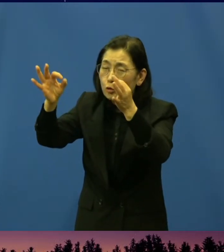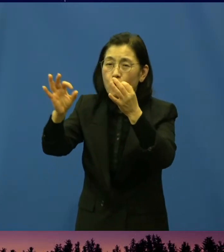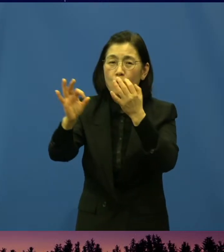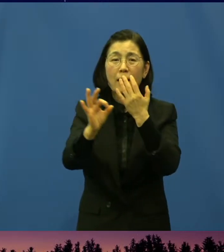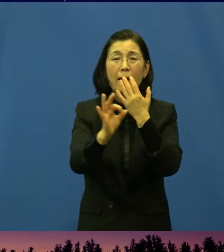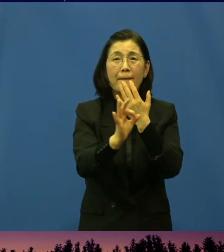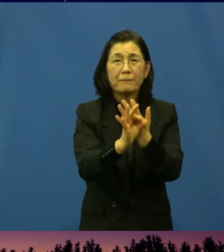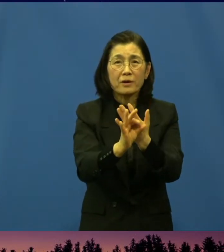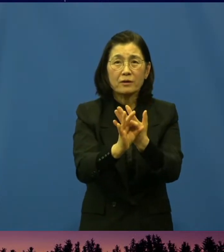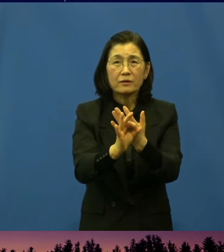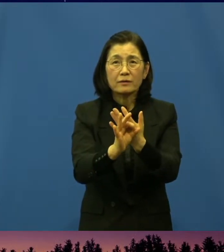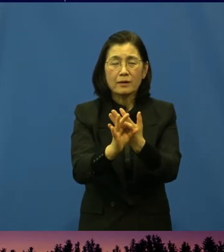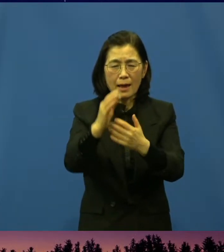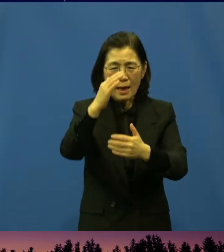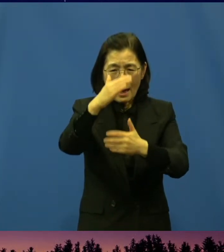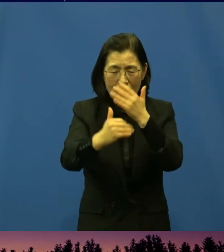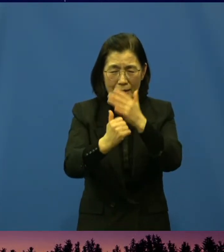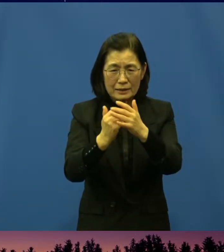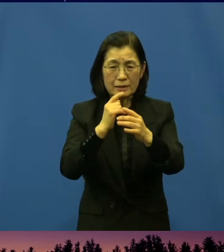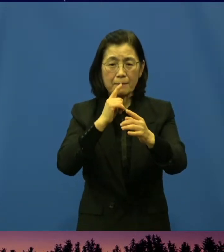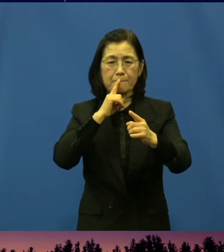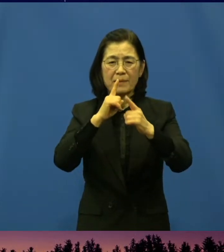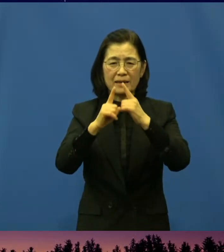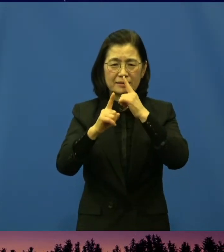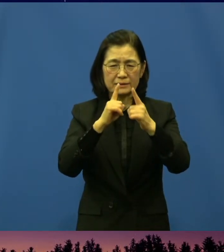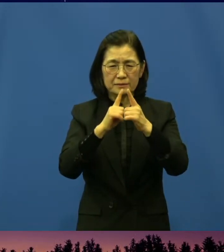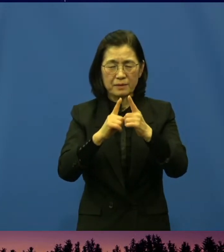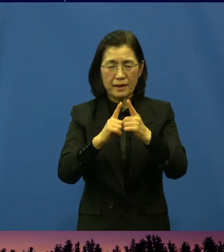계속 말씀의 귀를 기울여야 된다는